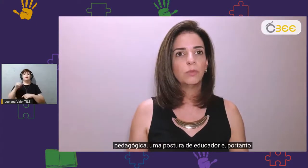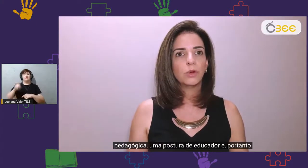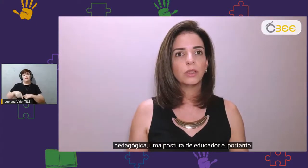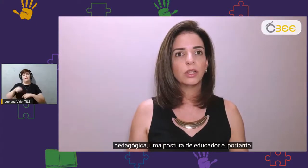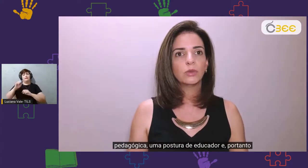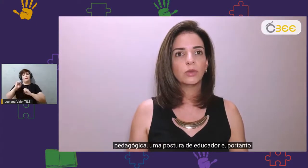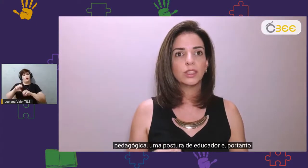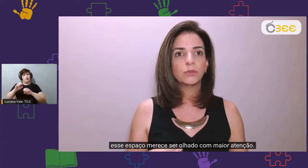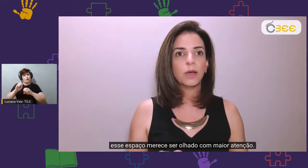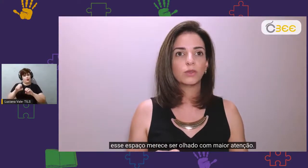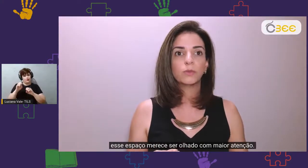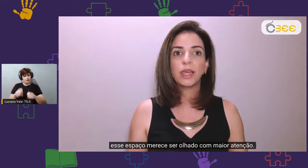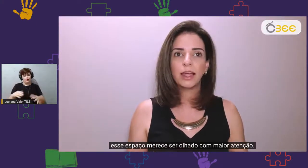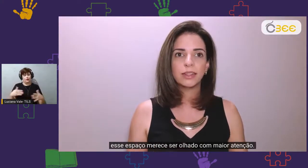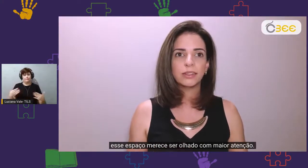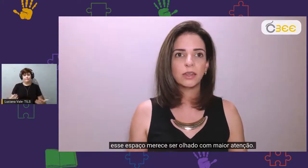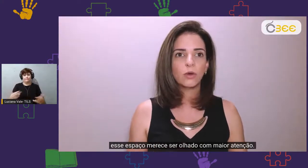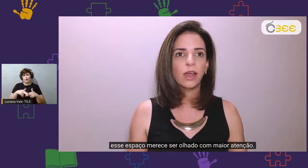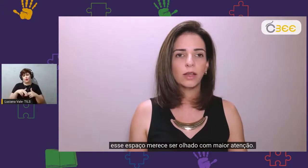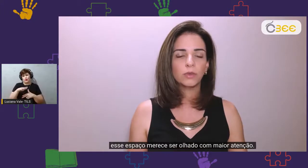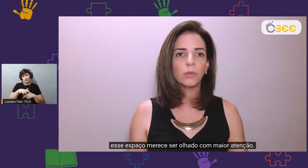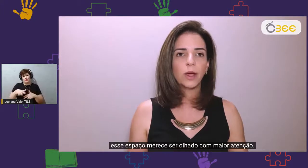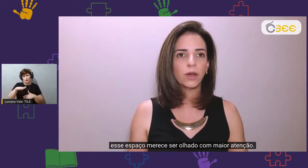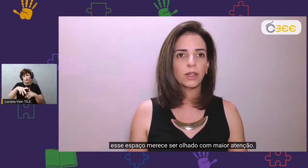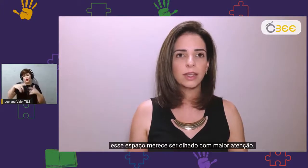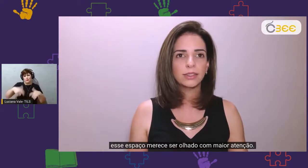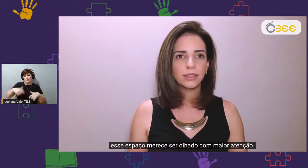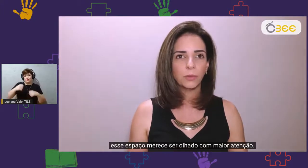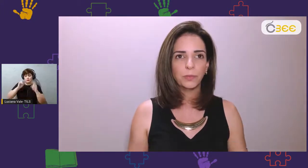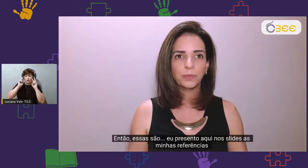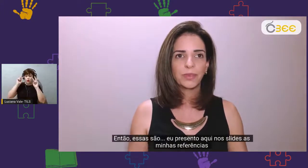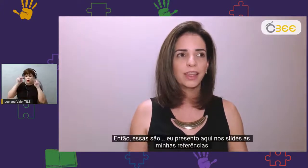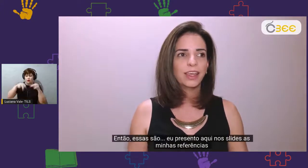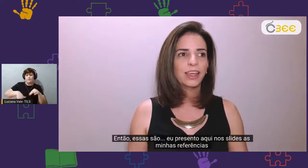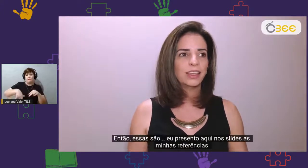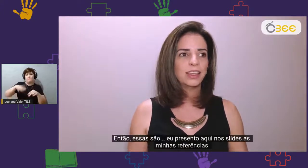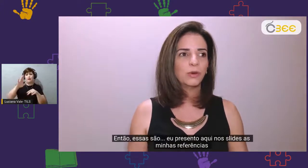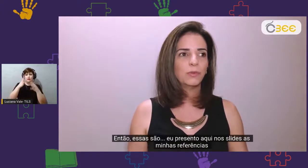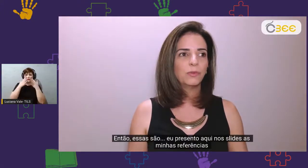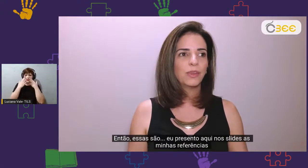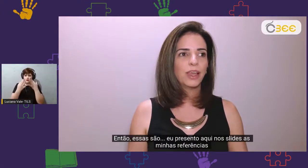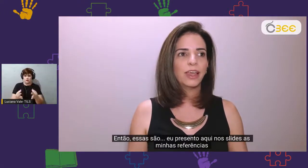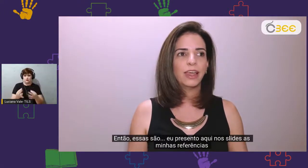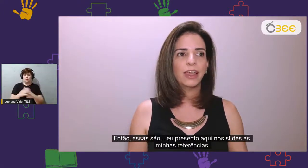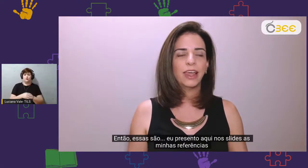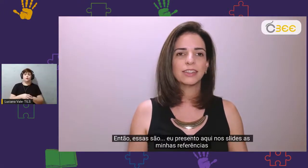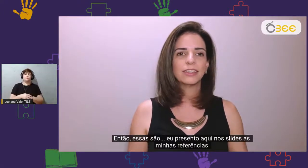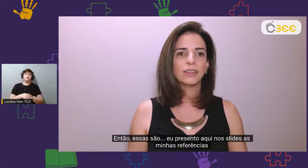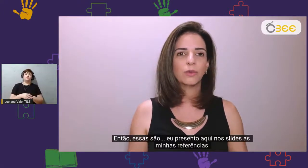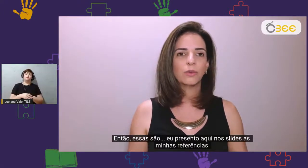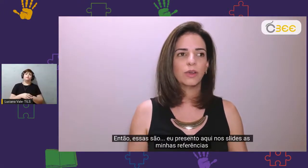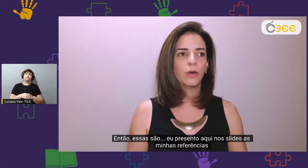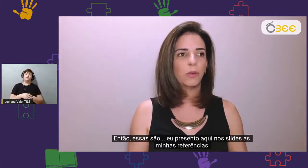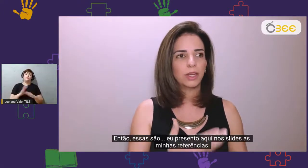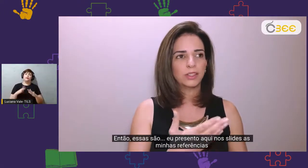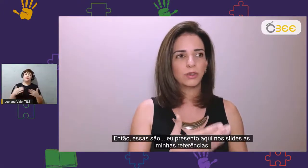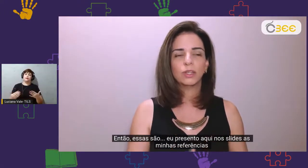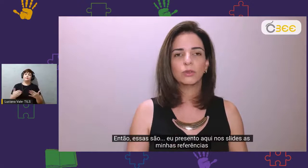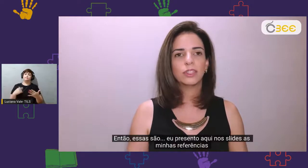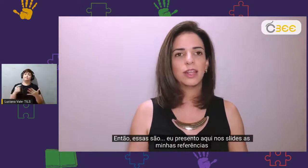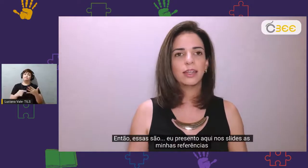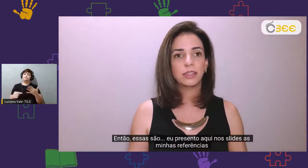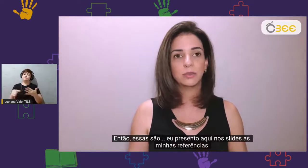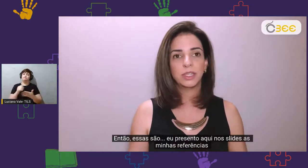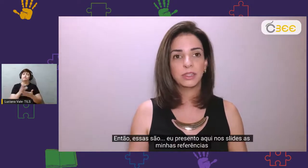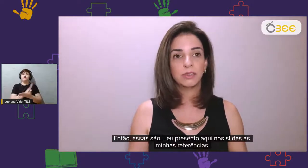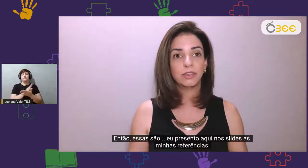educador, e, portanto, esse espaço merece ser olhado com maior atenção. Então, eu apresento